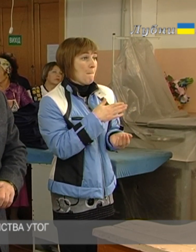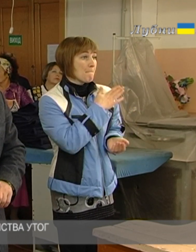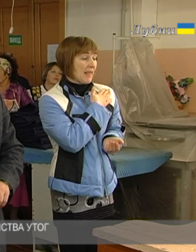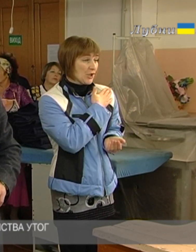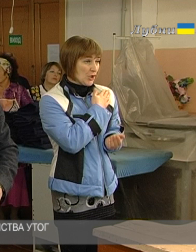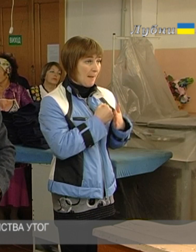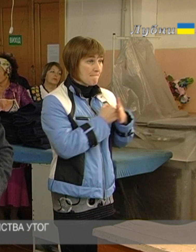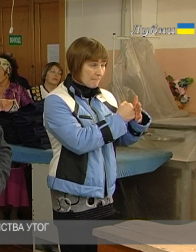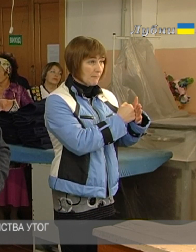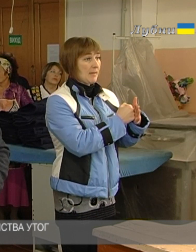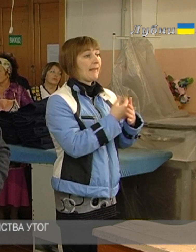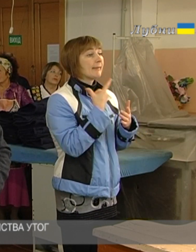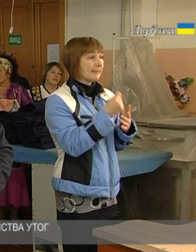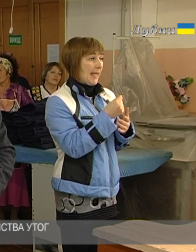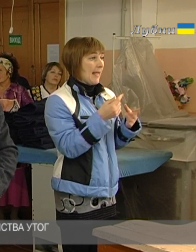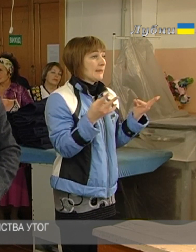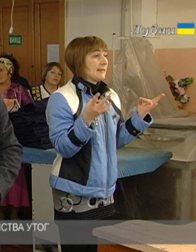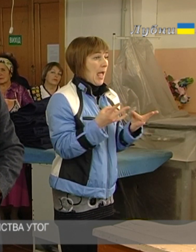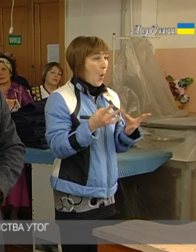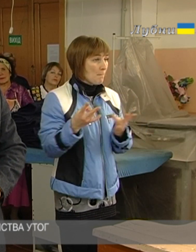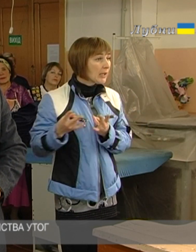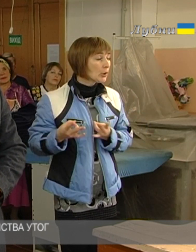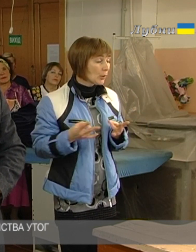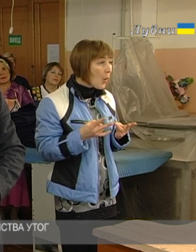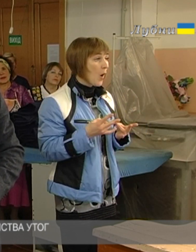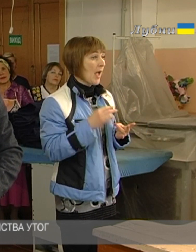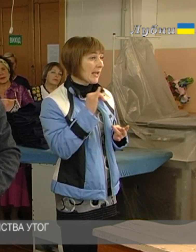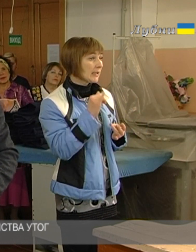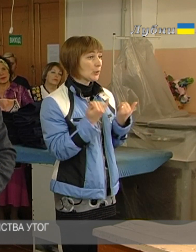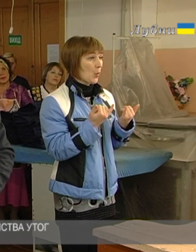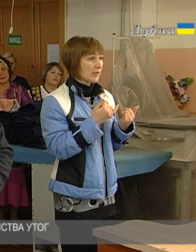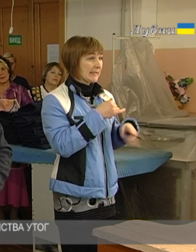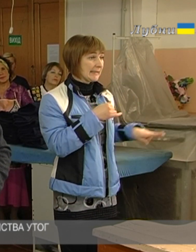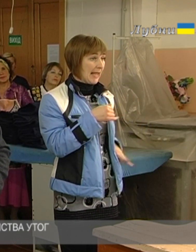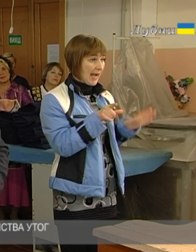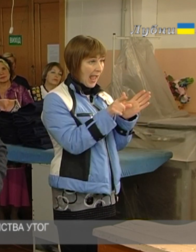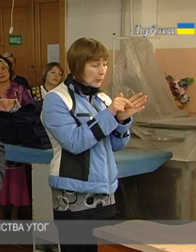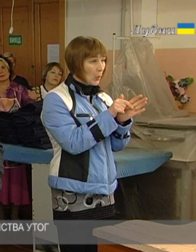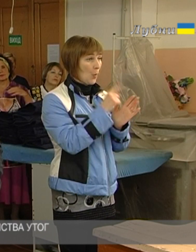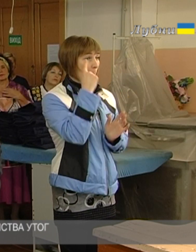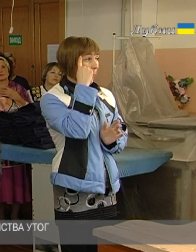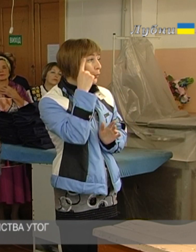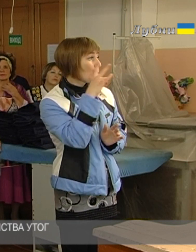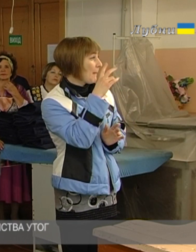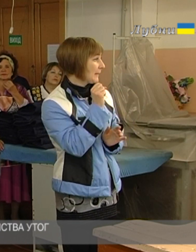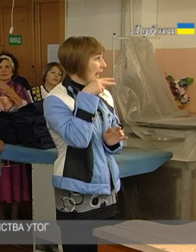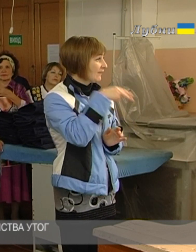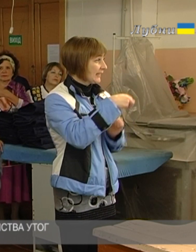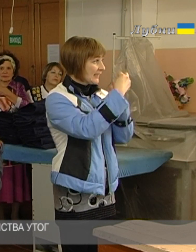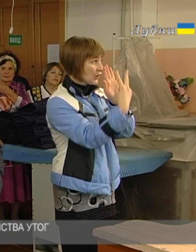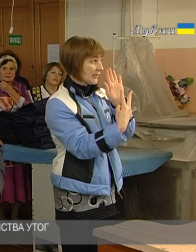необхідно. Сьогодні ми визначимося з директором на 2017 рік і спільними